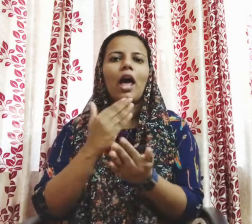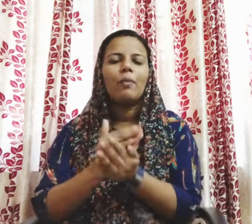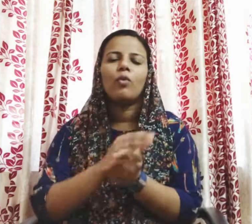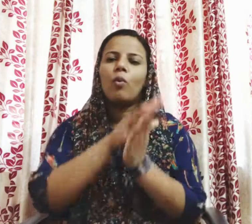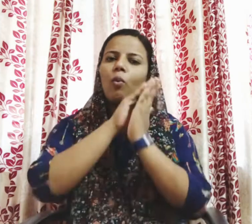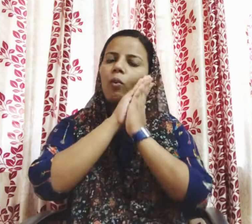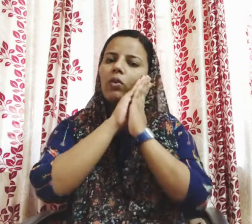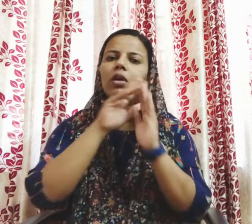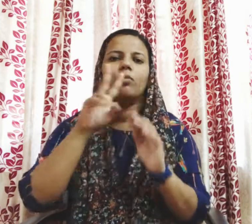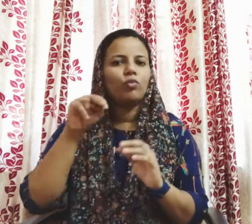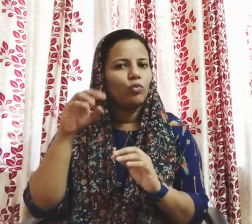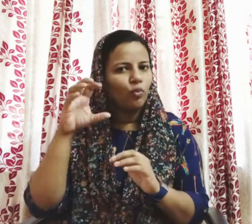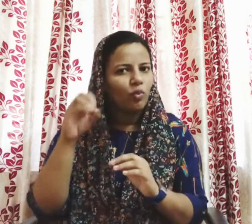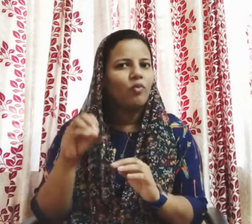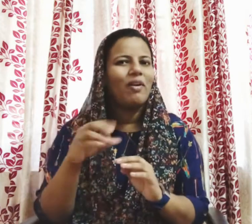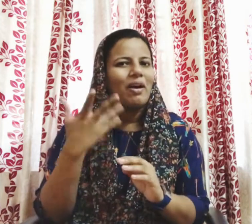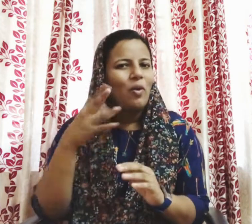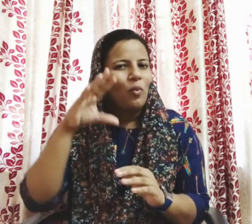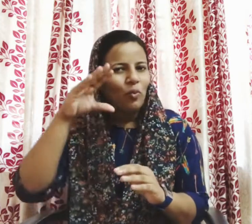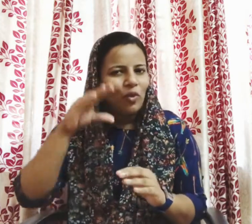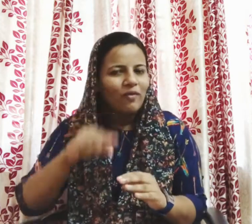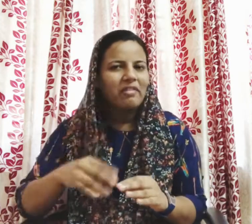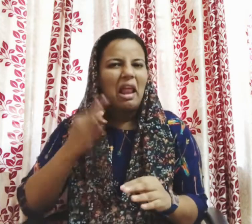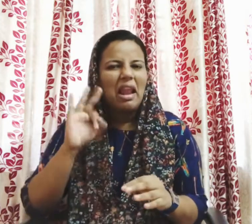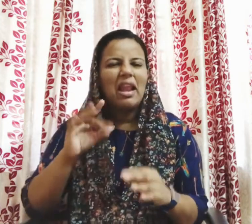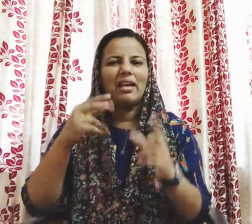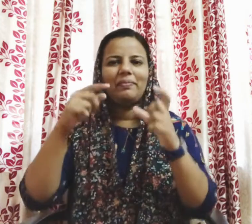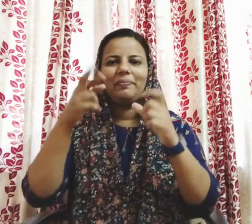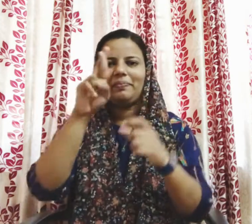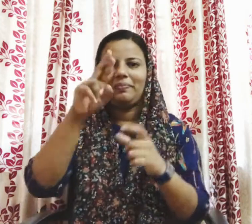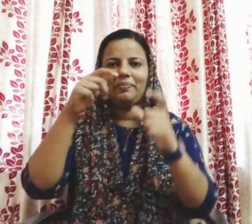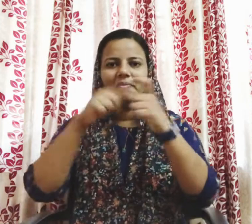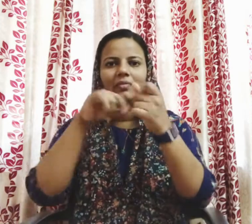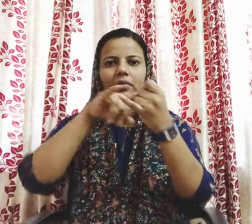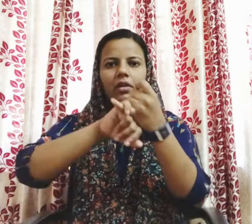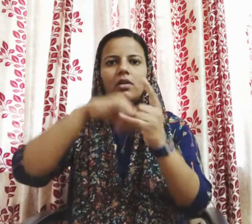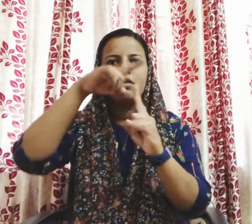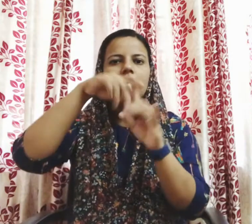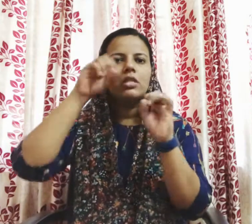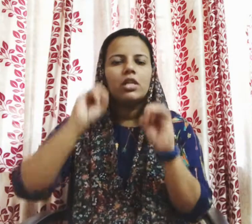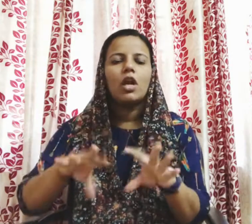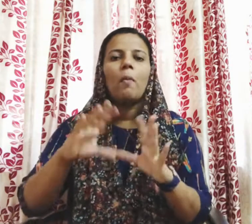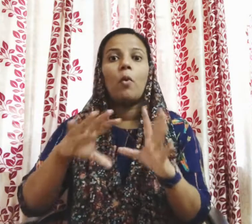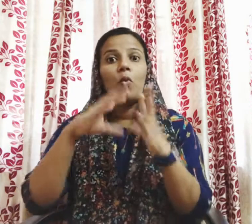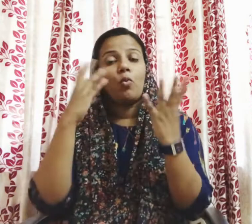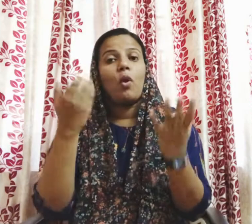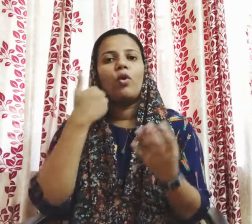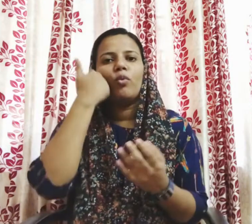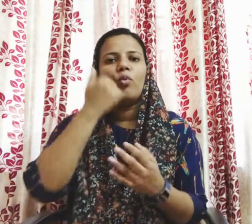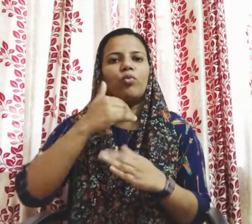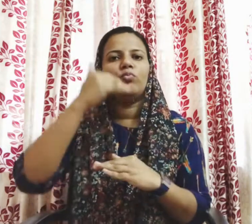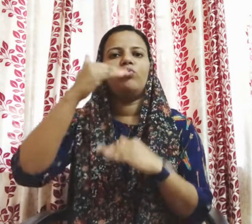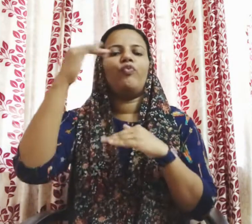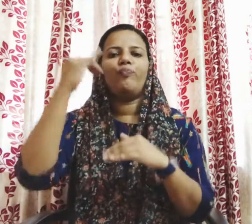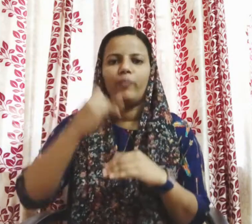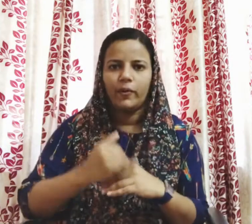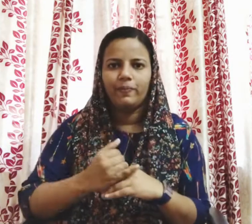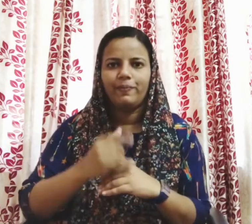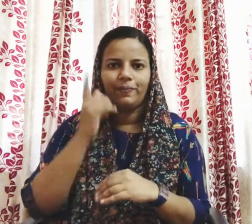പറഞ്ഞാൽ ഉറങ്ങാതെ കിടക്കുന്നതും കഠിന റെസ്റ്റ് കൊടുക്കാത്തതുമായ കാരണങ്ങളാലാണ് പല രോഗങ്ങളും ഉണ്ടായിരിക്കുന്നത്.